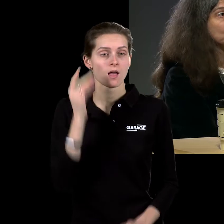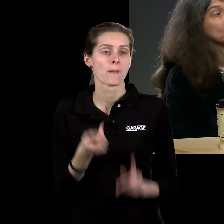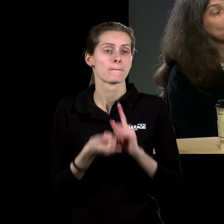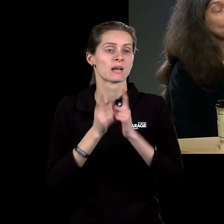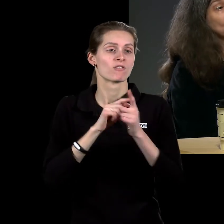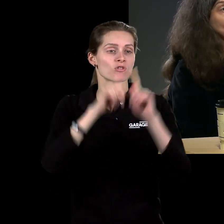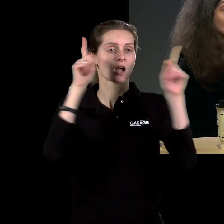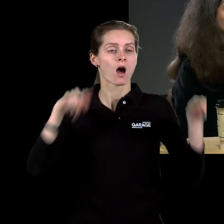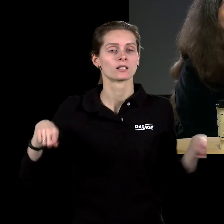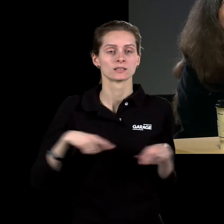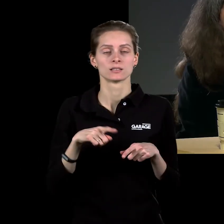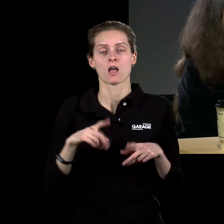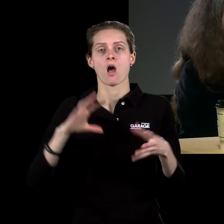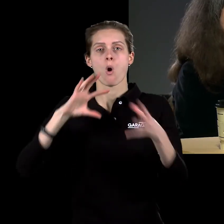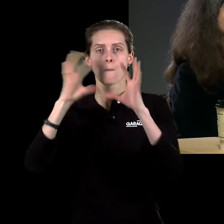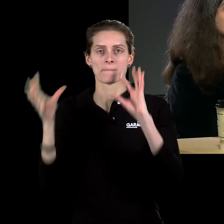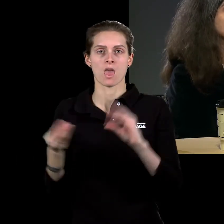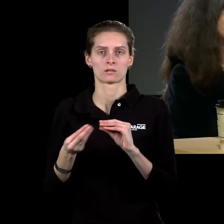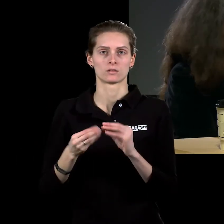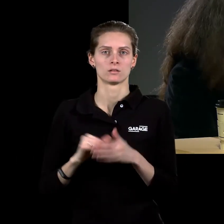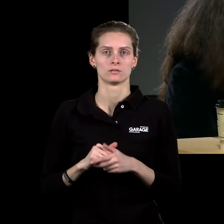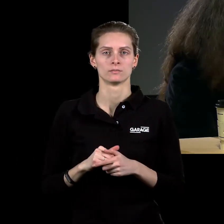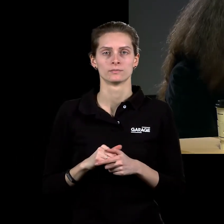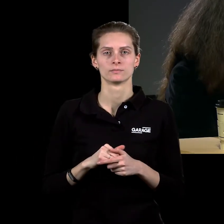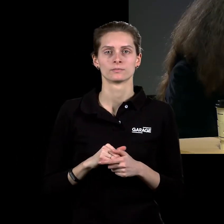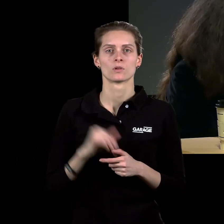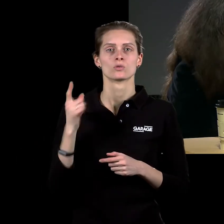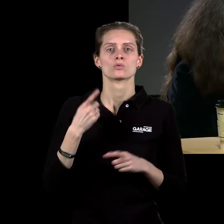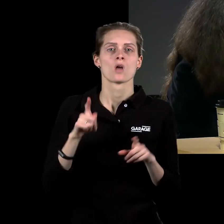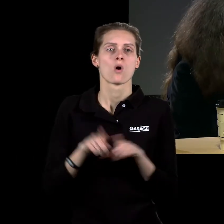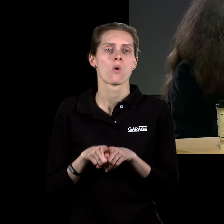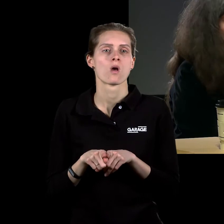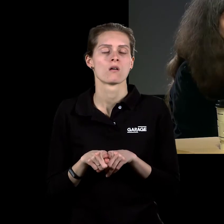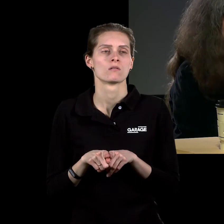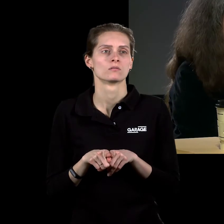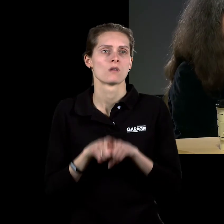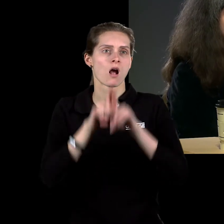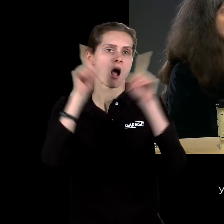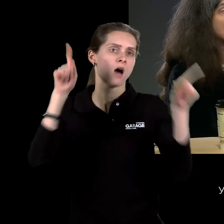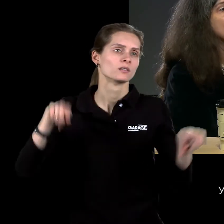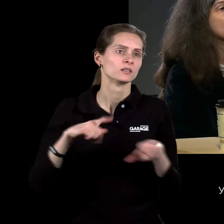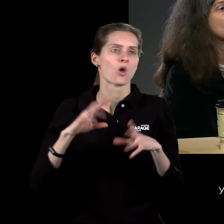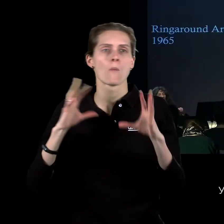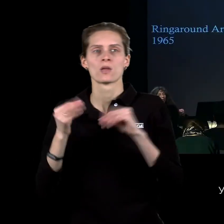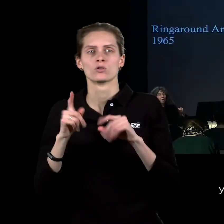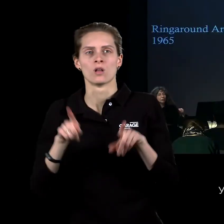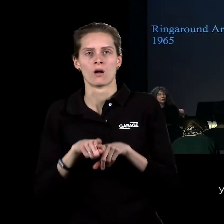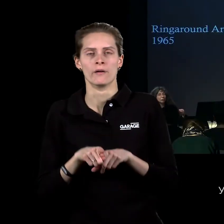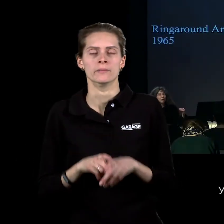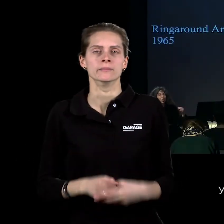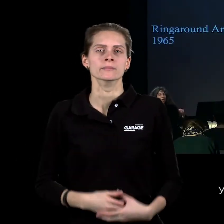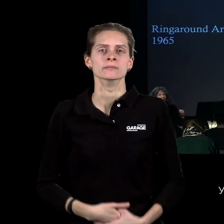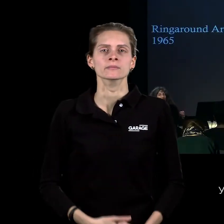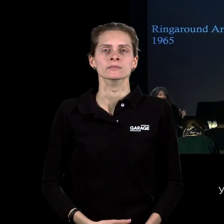вопрос о том, что такое это, собственно говоря, это картина и объект. А